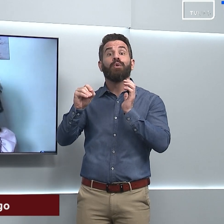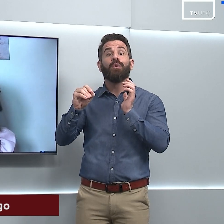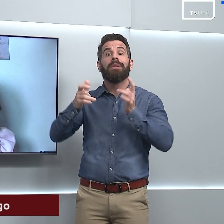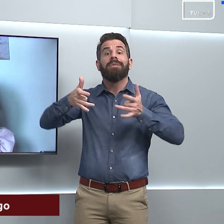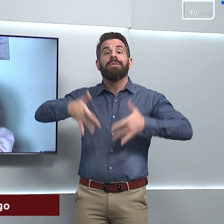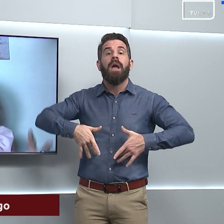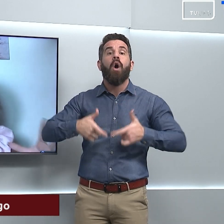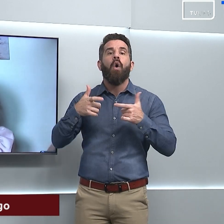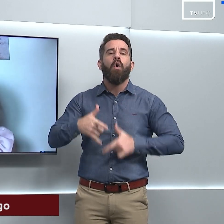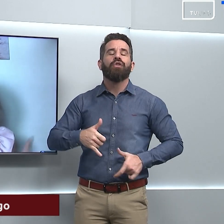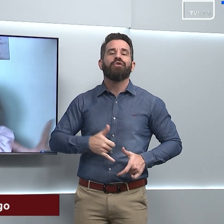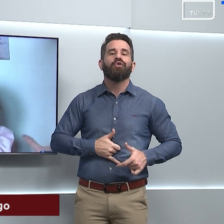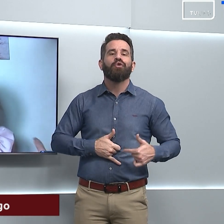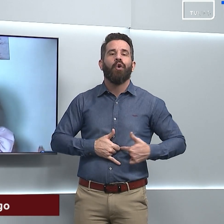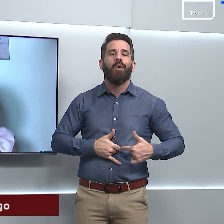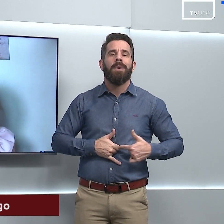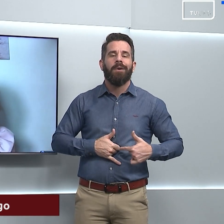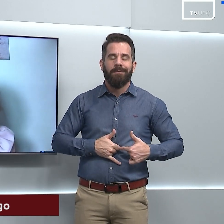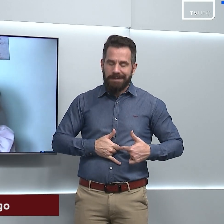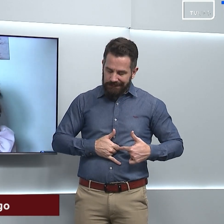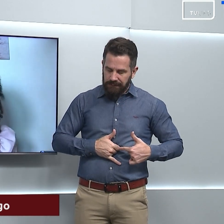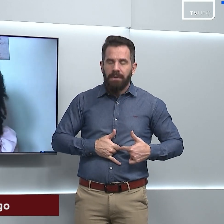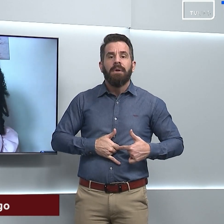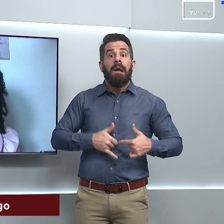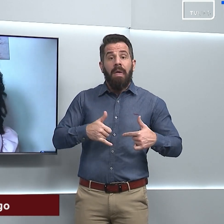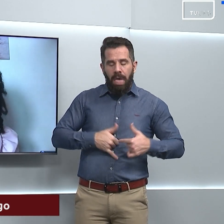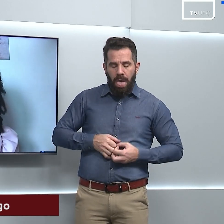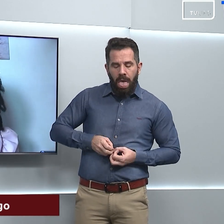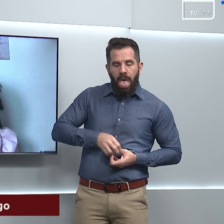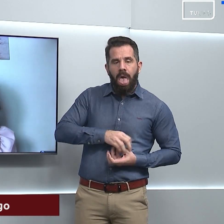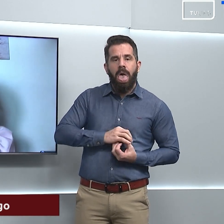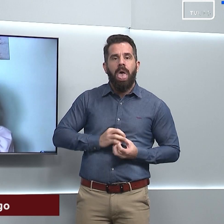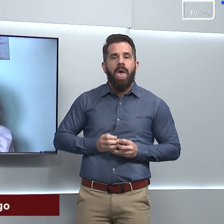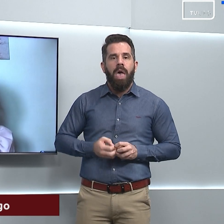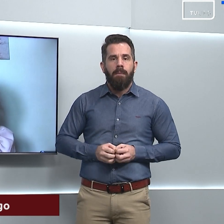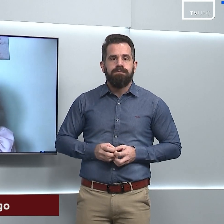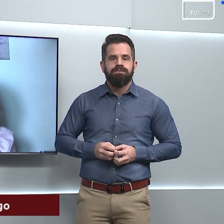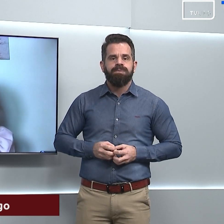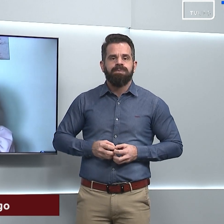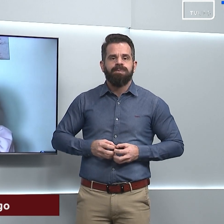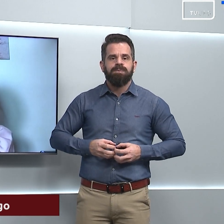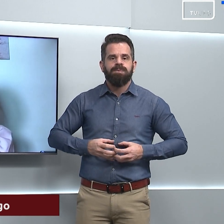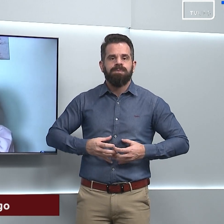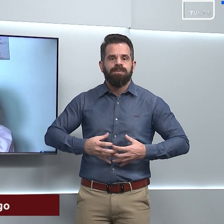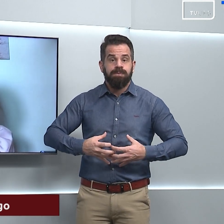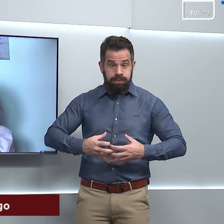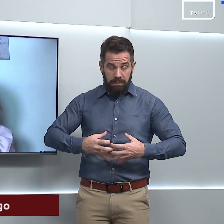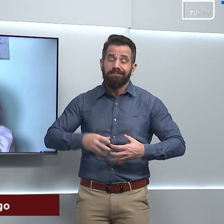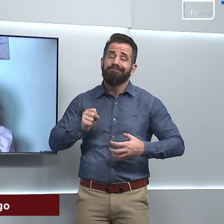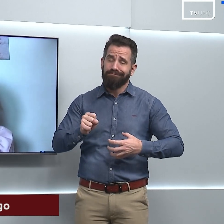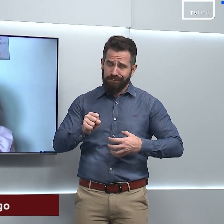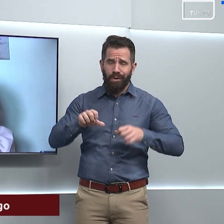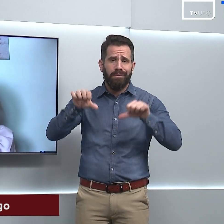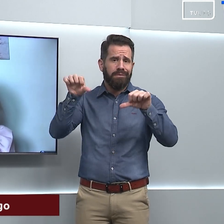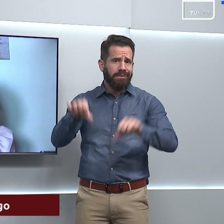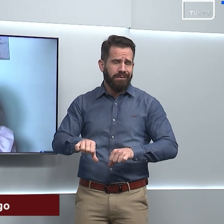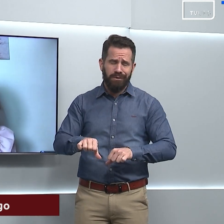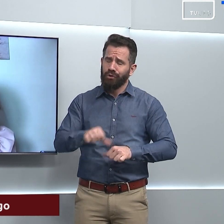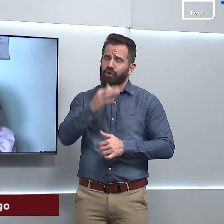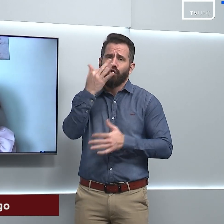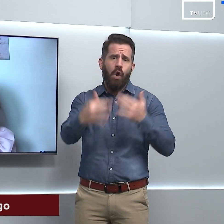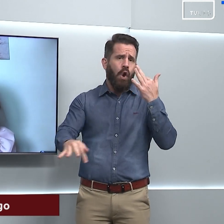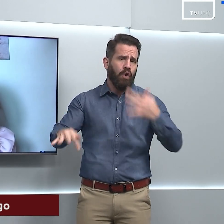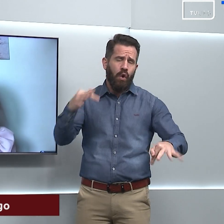essa acidez que vai comprometendo essa mucosa protetora, causando aí diversos sintomas. Os